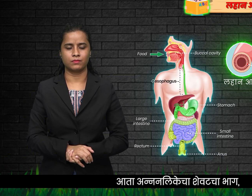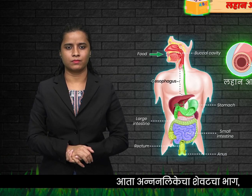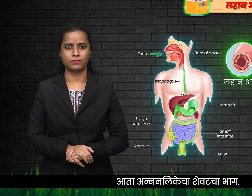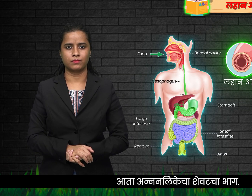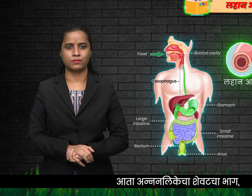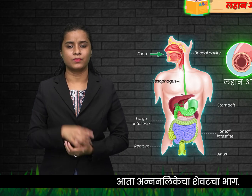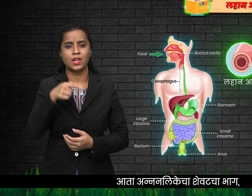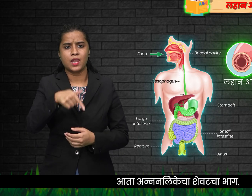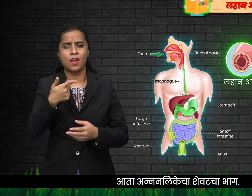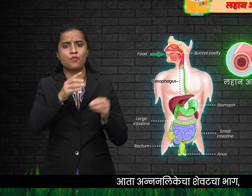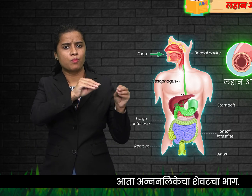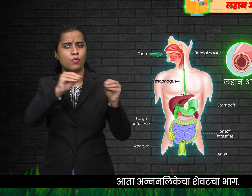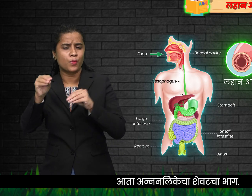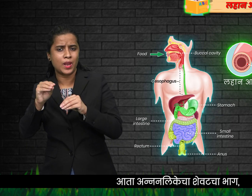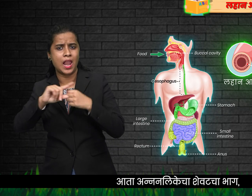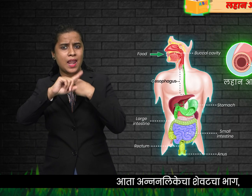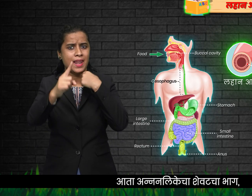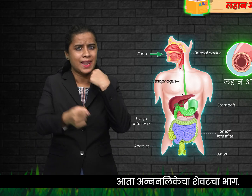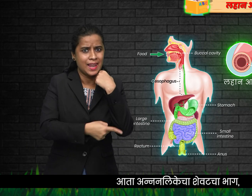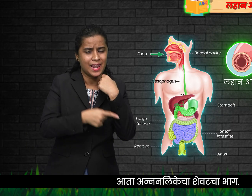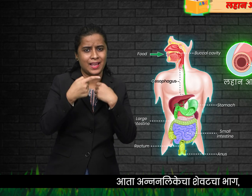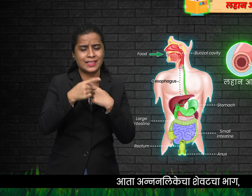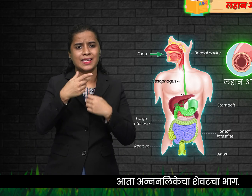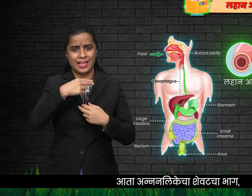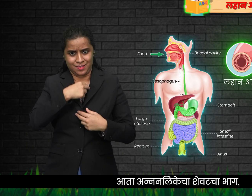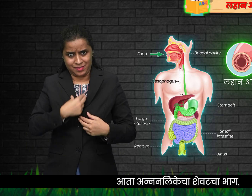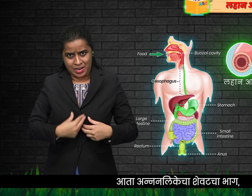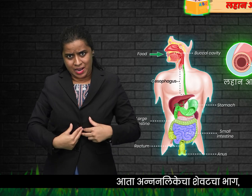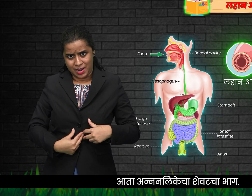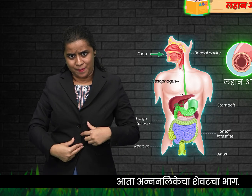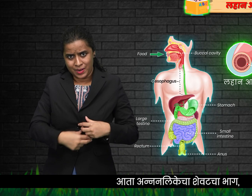आता अन्ननलिकेचा शेवटचा भाग.